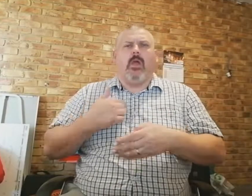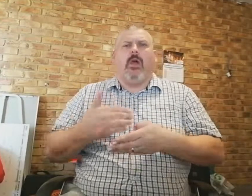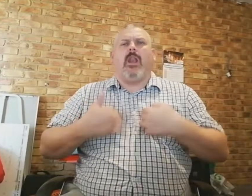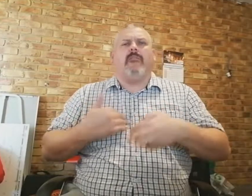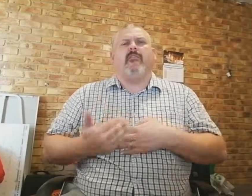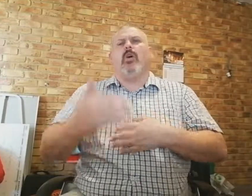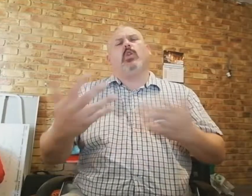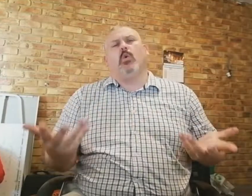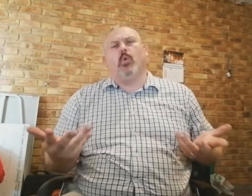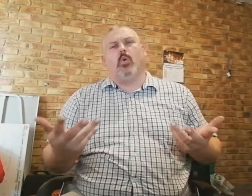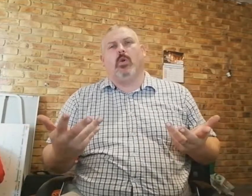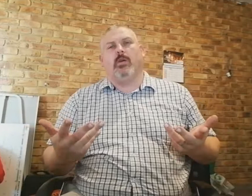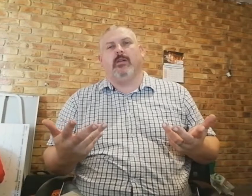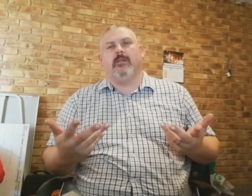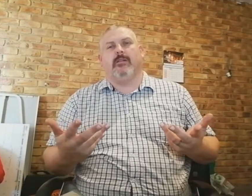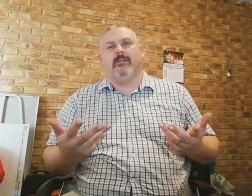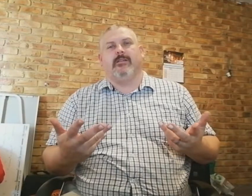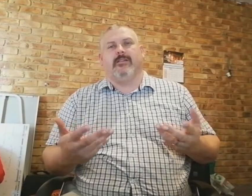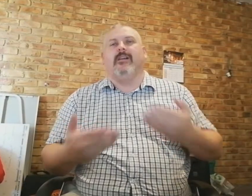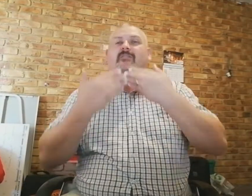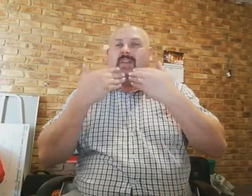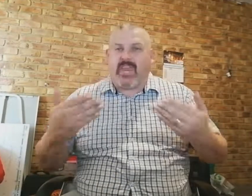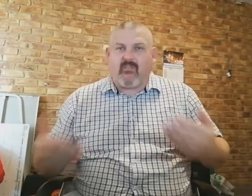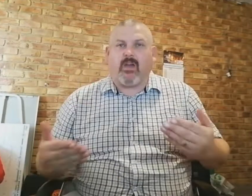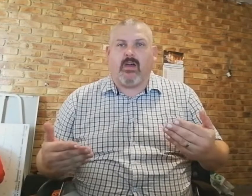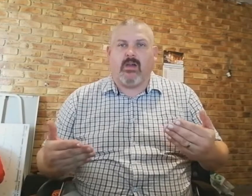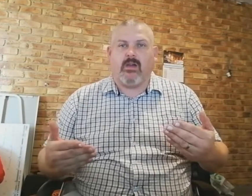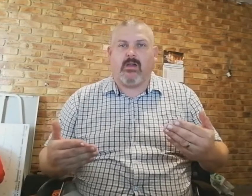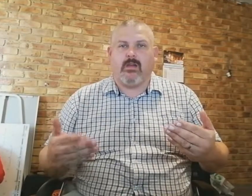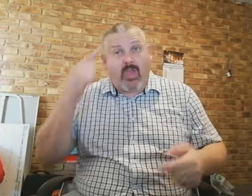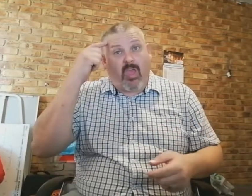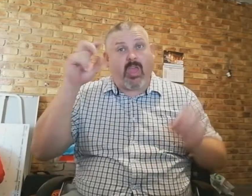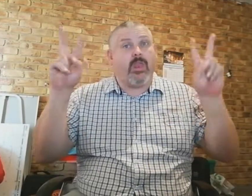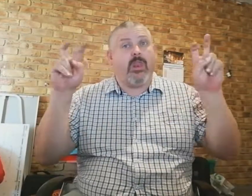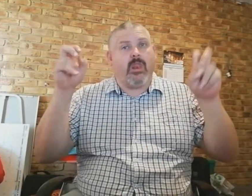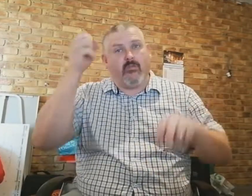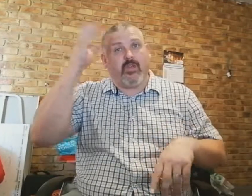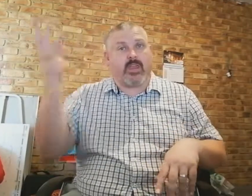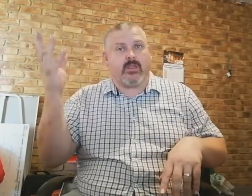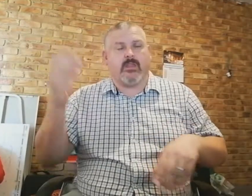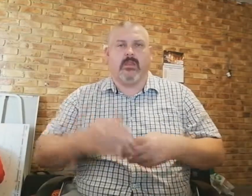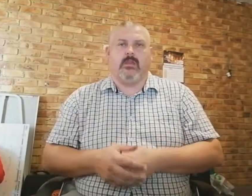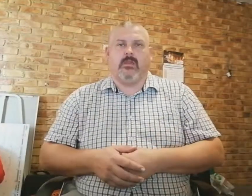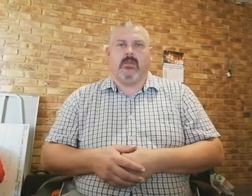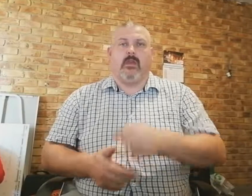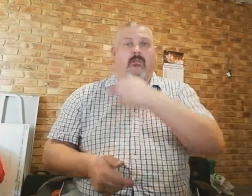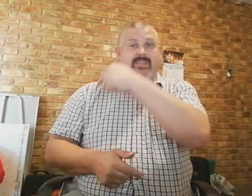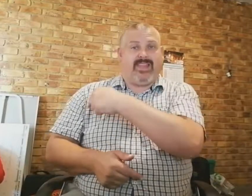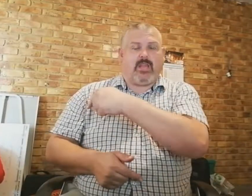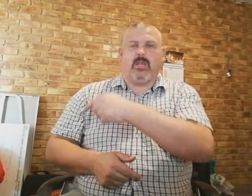lewe voortru, te gewe, en vergeet. En dit,